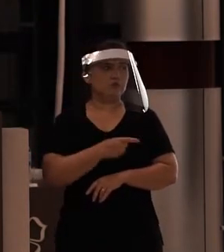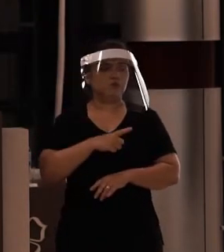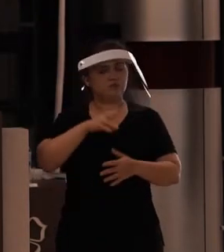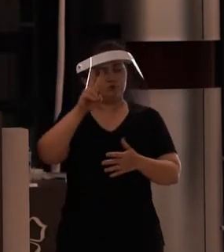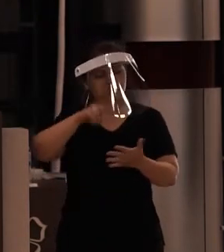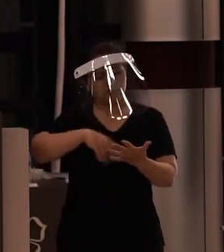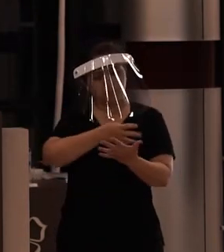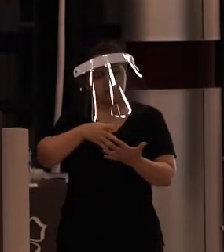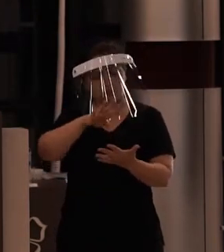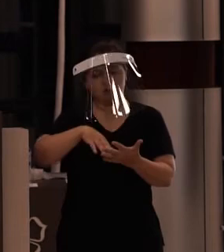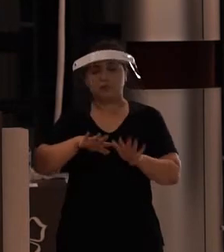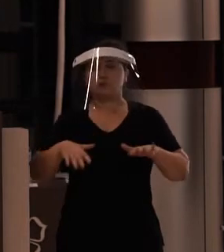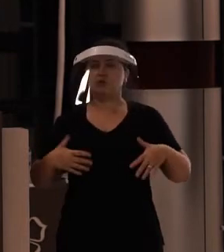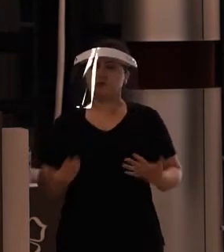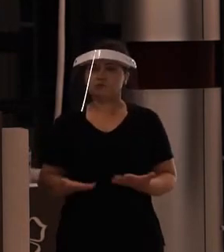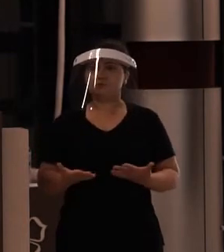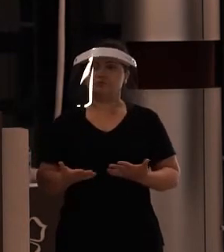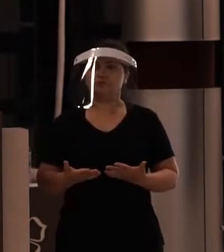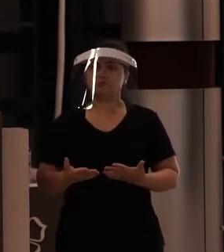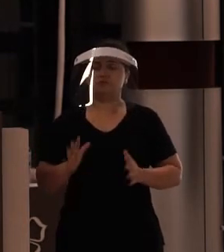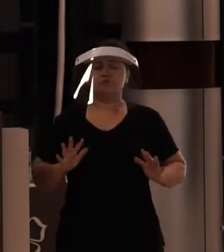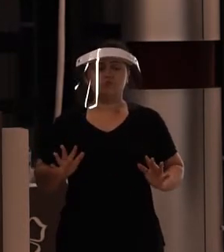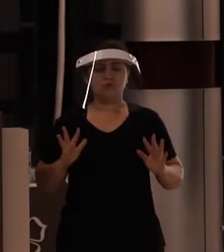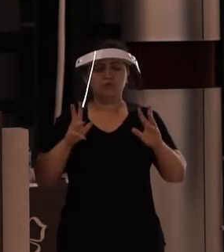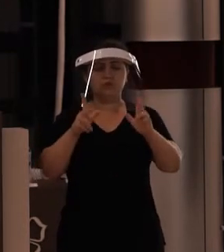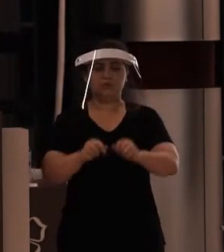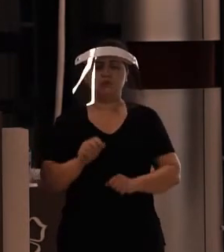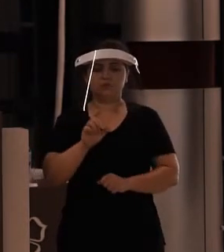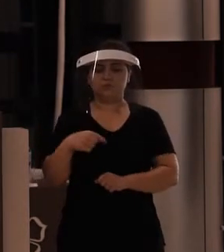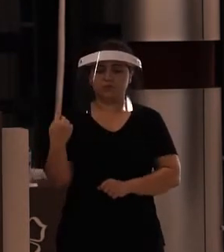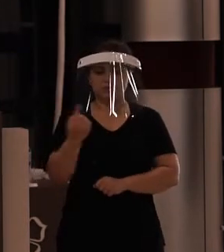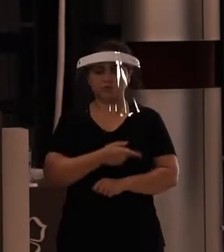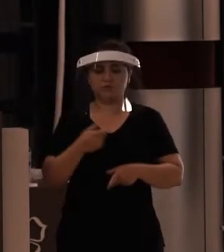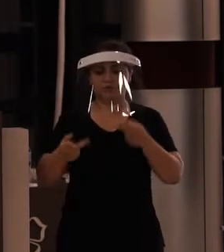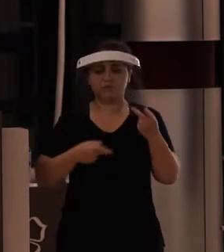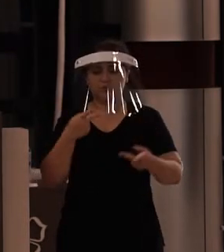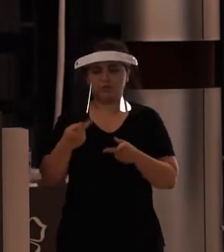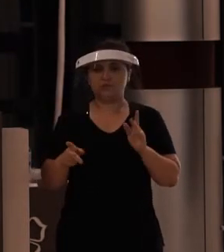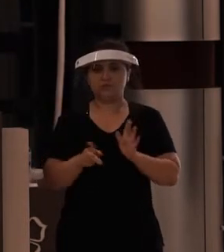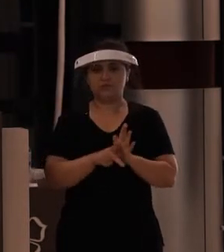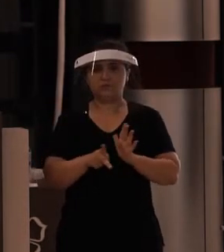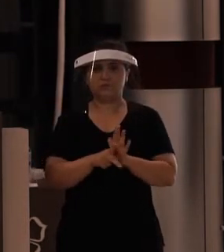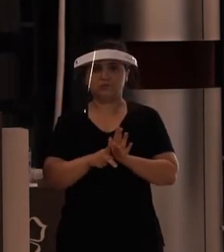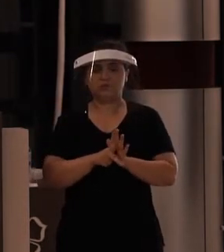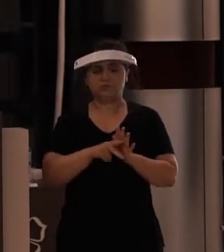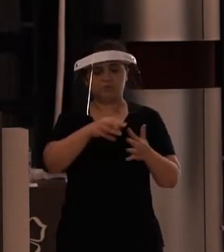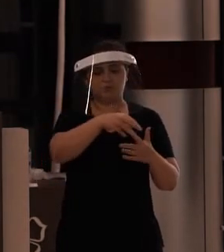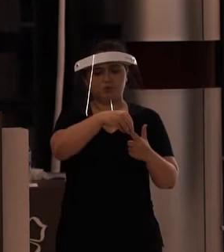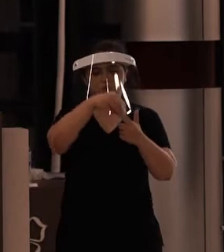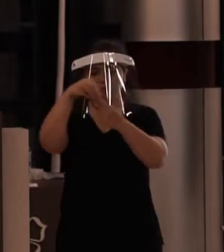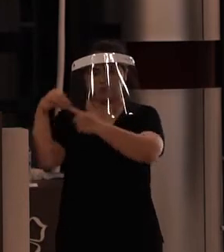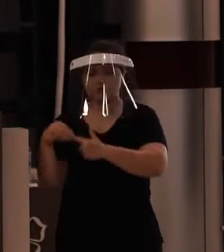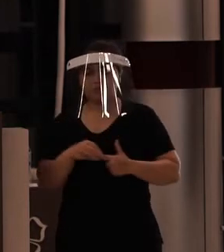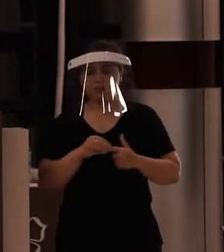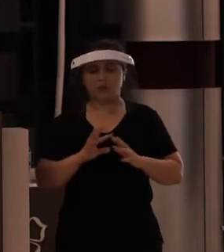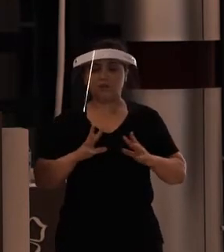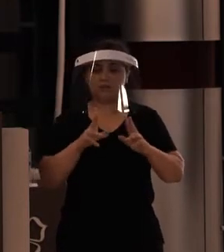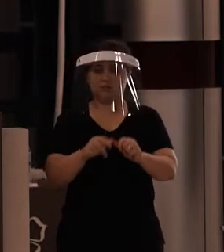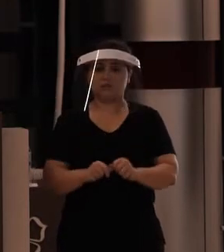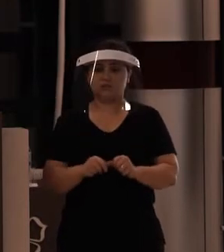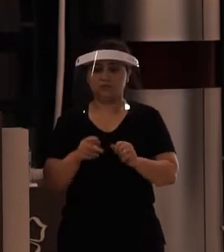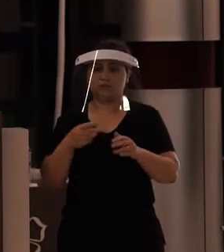tabela. E tudo isso que nós estamos falando ali, essas prioridades aqui, são,